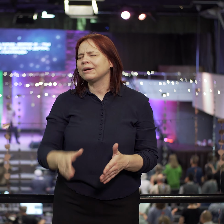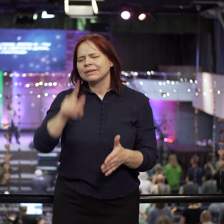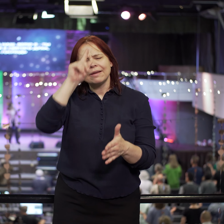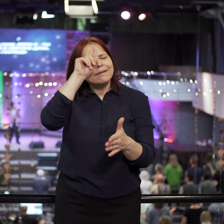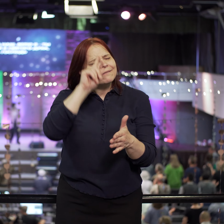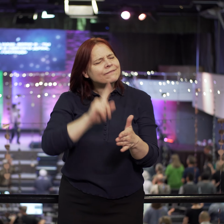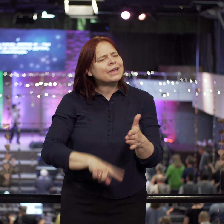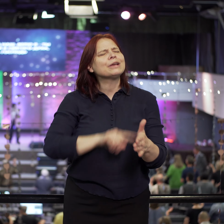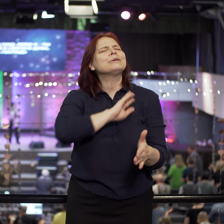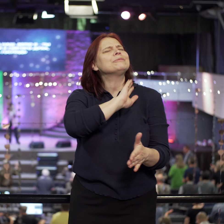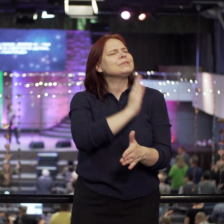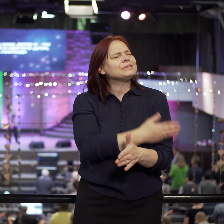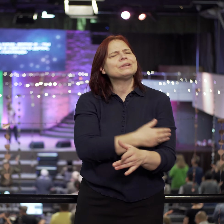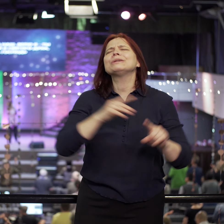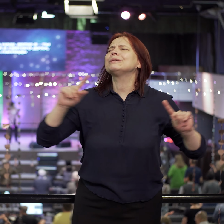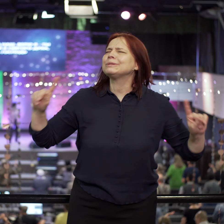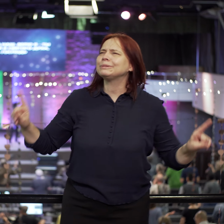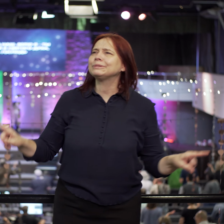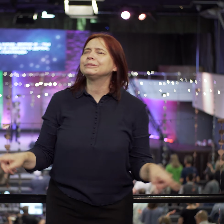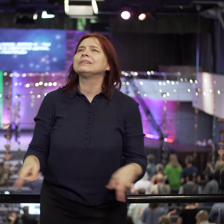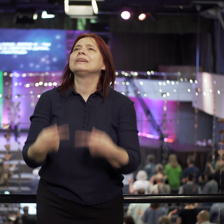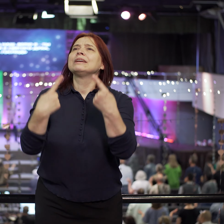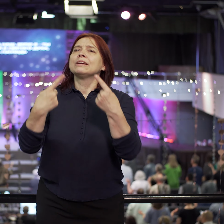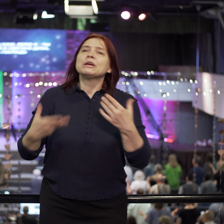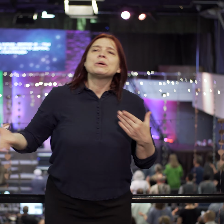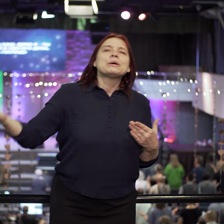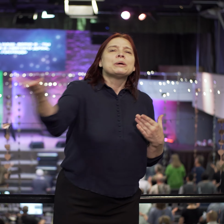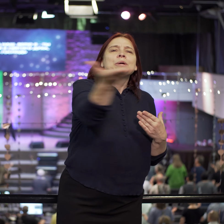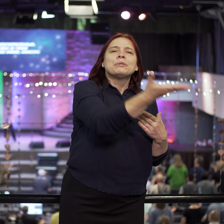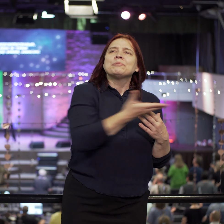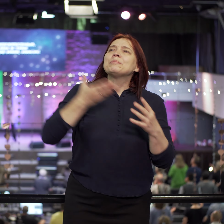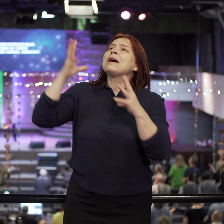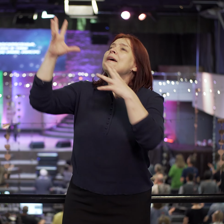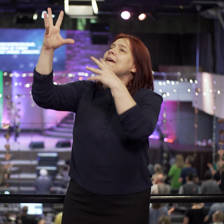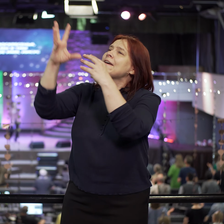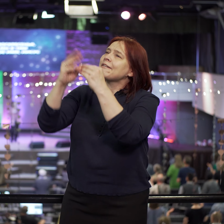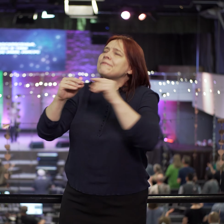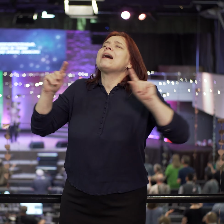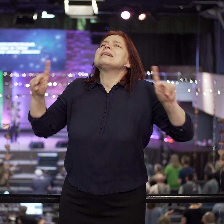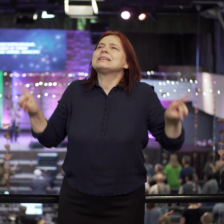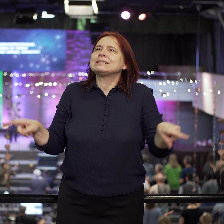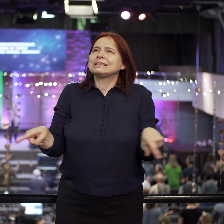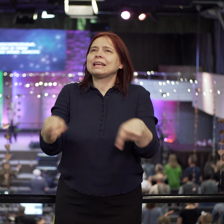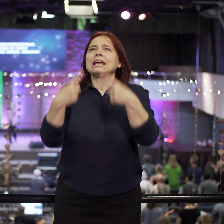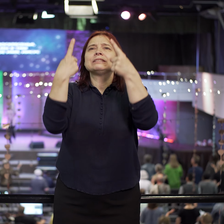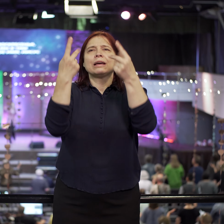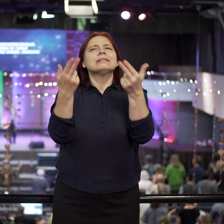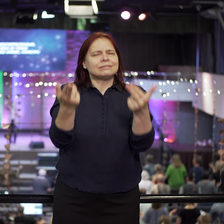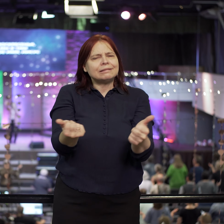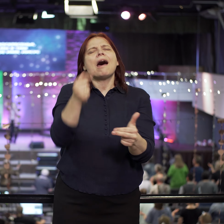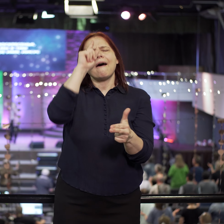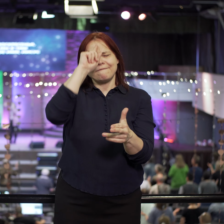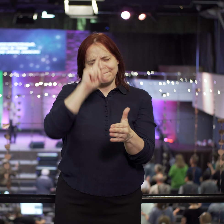силу воскресения, воскреснем мы в Тебе. Да, верю я